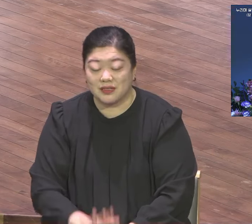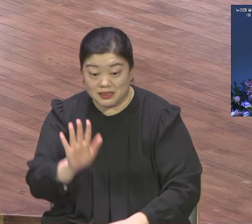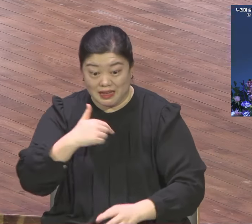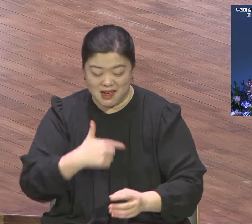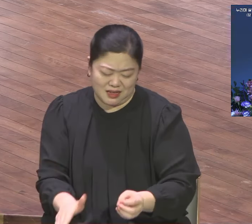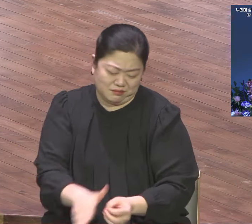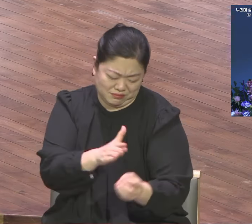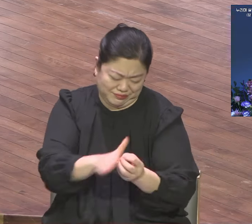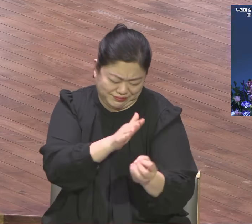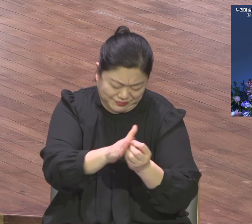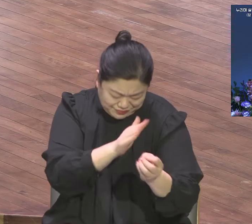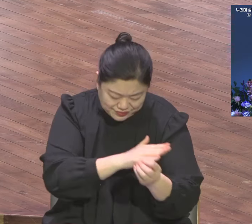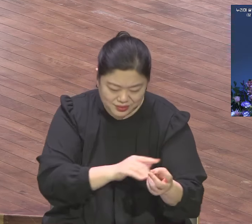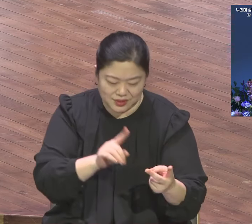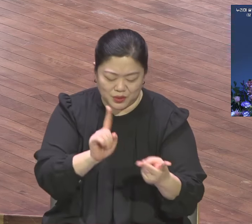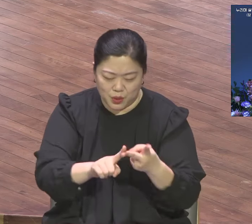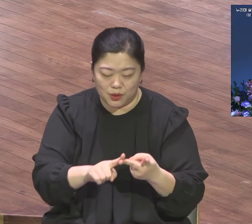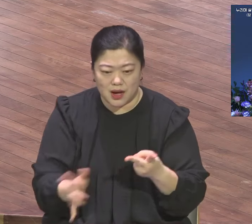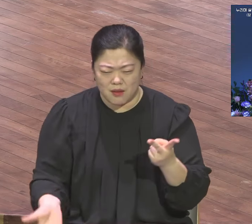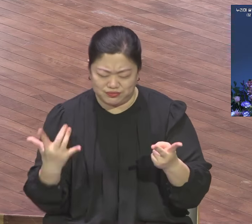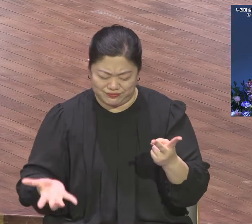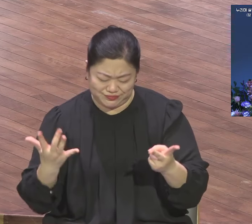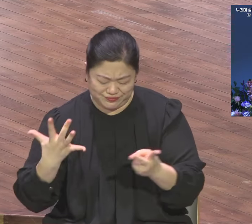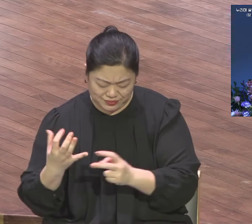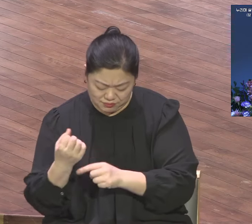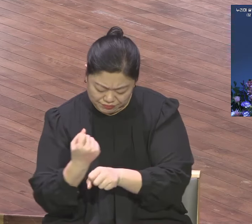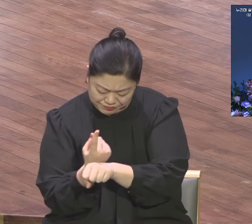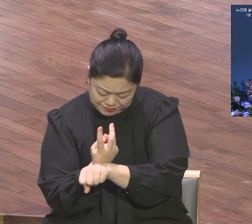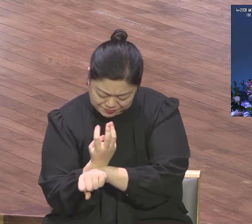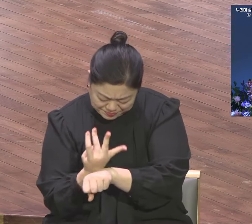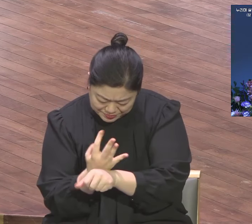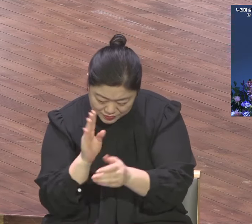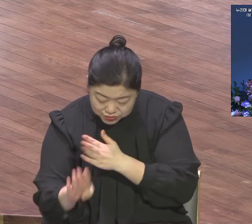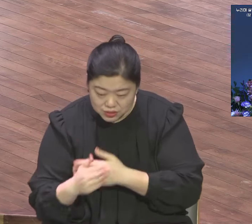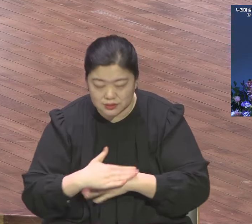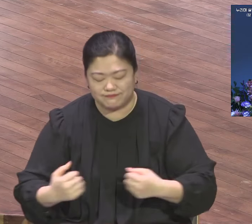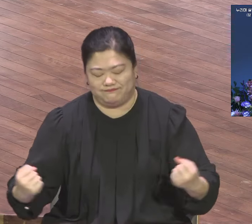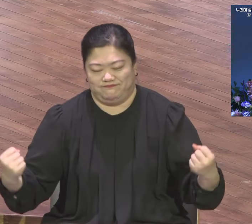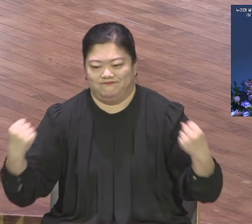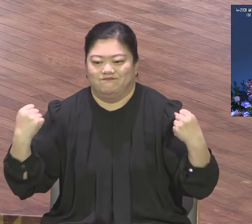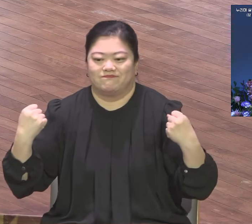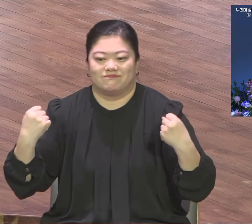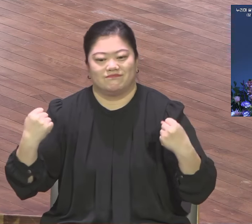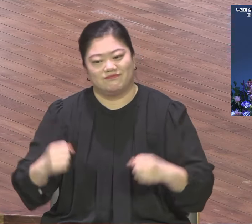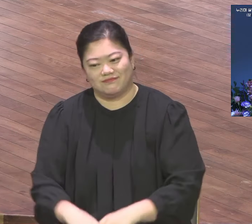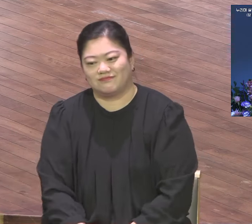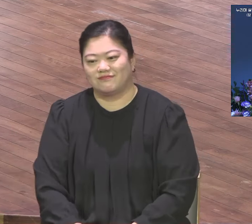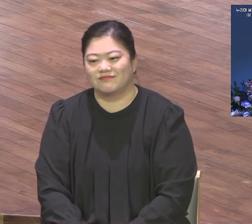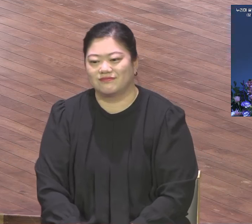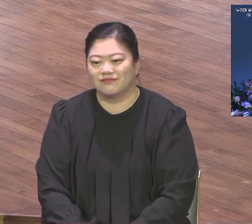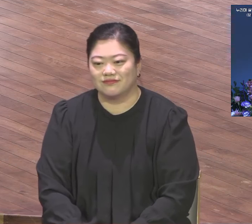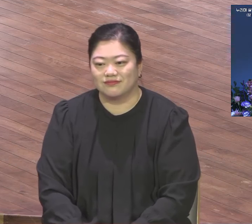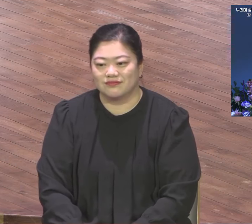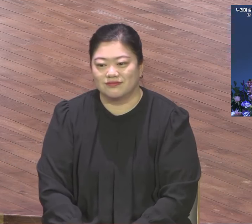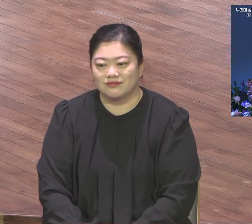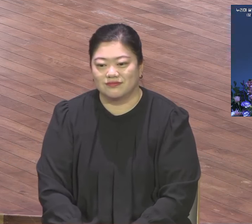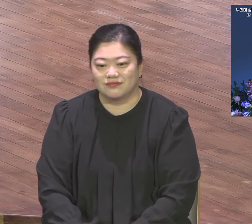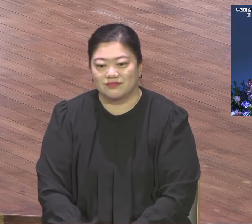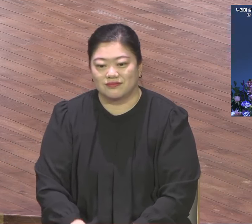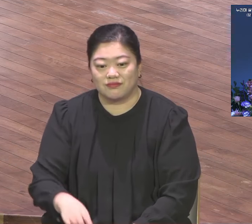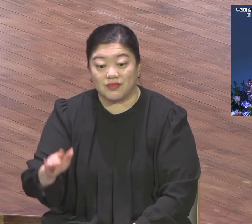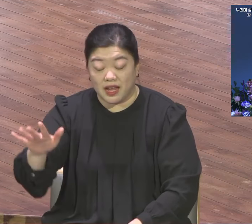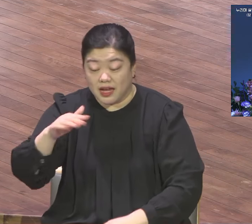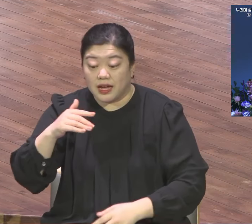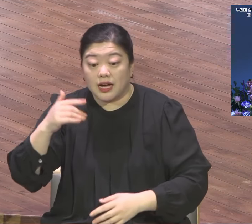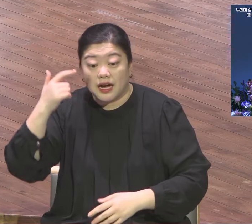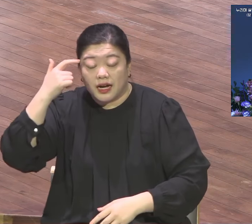체력은요 같이 갑니다. 영역 체력 몸이 약한 사람 영적으로 약해요. 영적 약할 약 강할 수가 없어요. 몸이